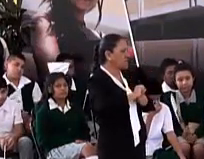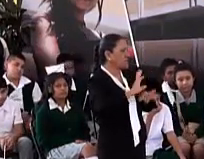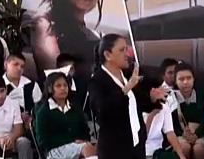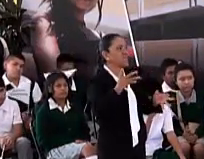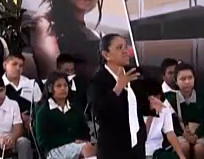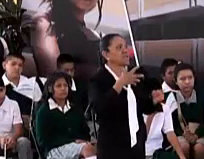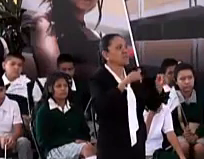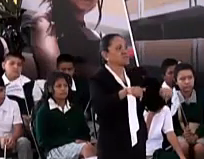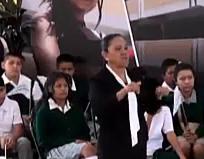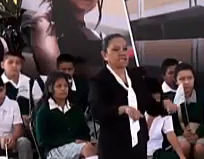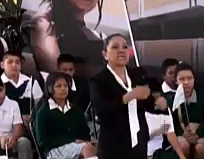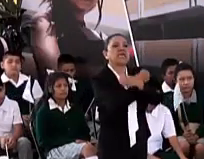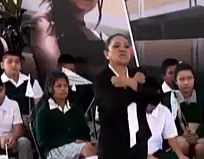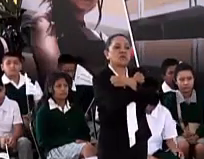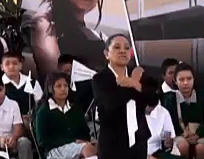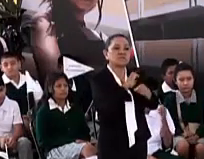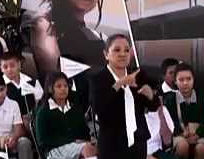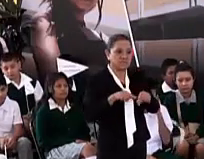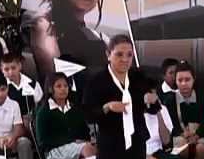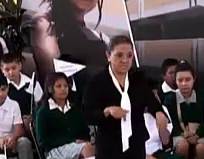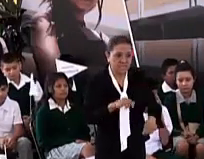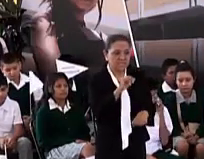tenemos aquí educación especial,